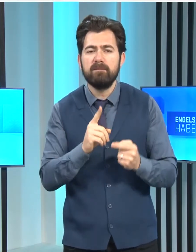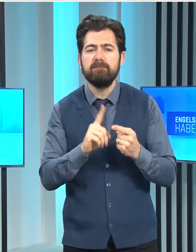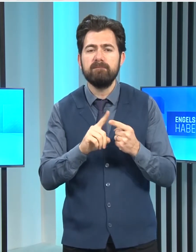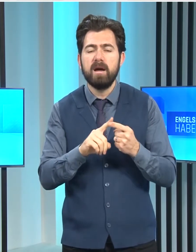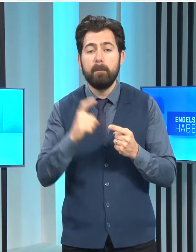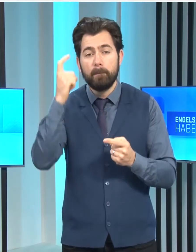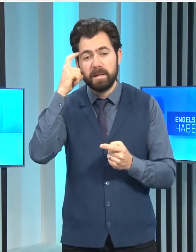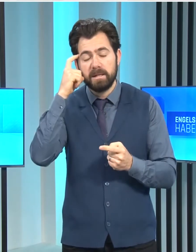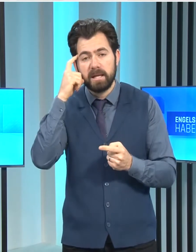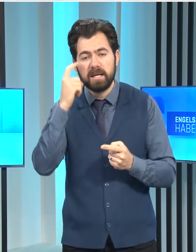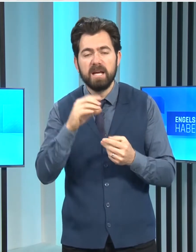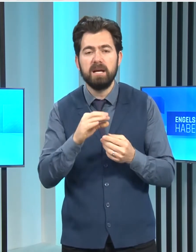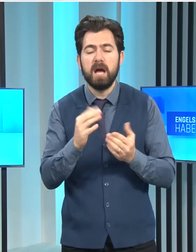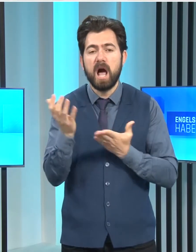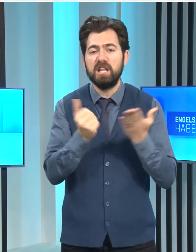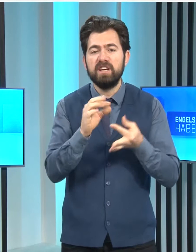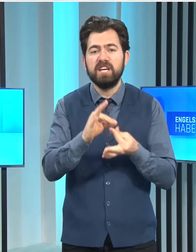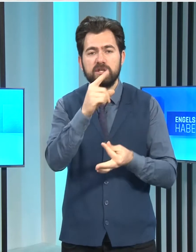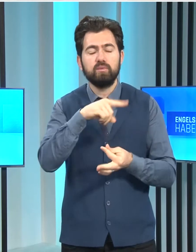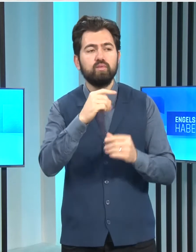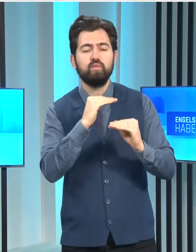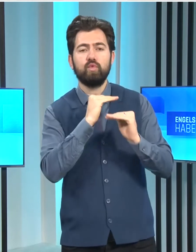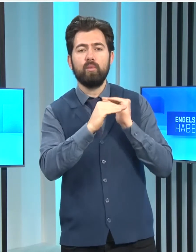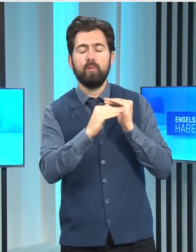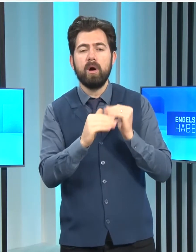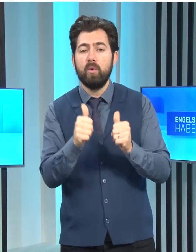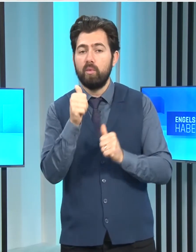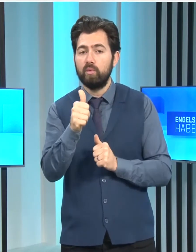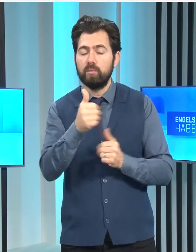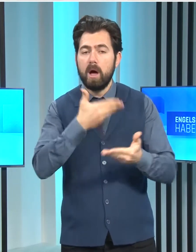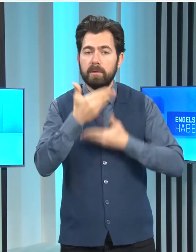tüketiciye olumlu yansıtmak için çalışacağız dedi.